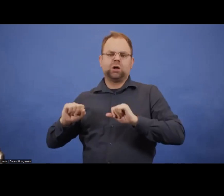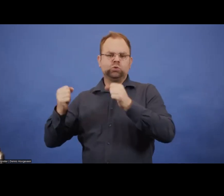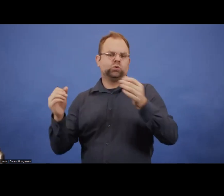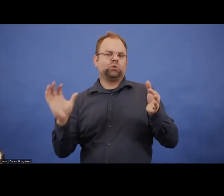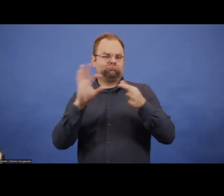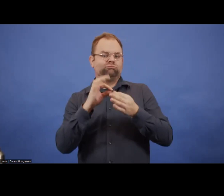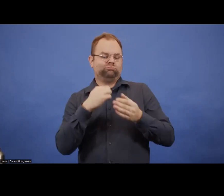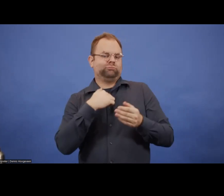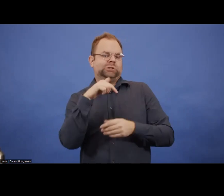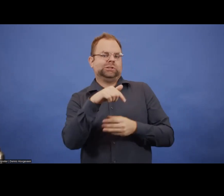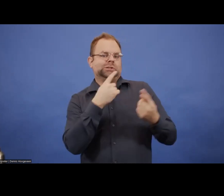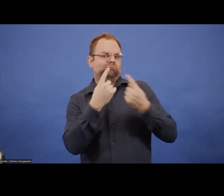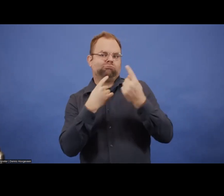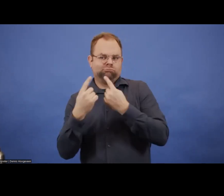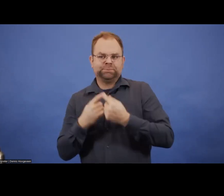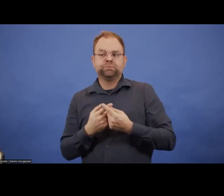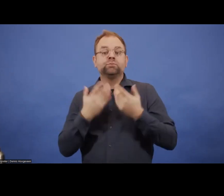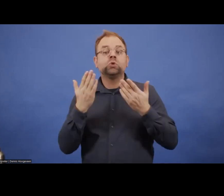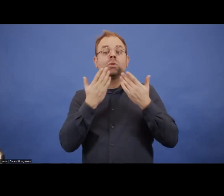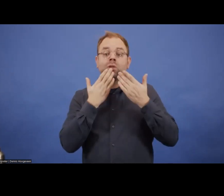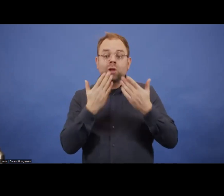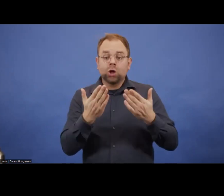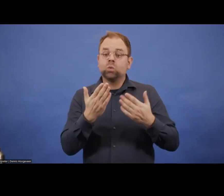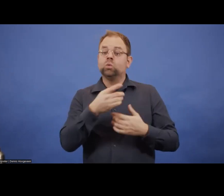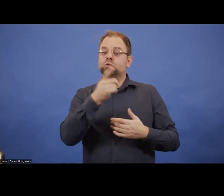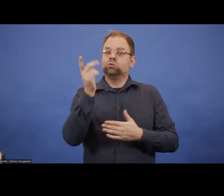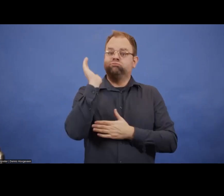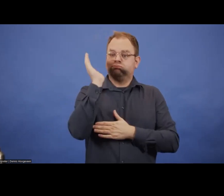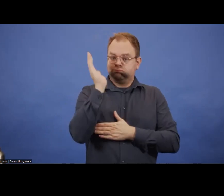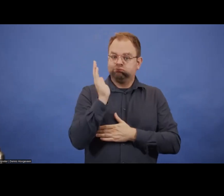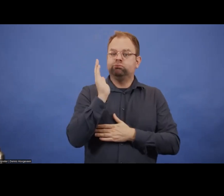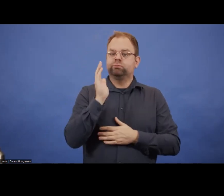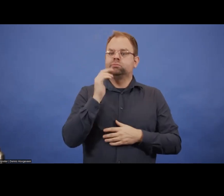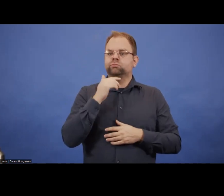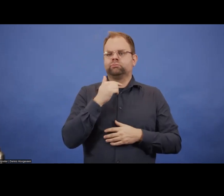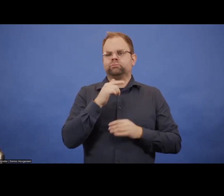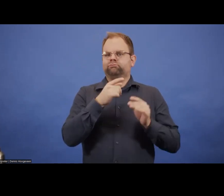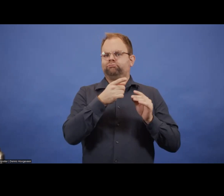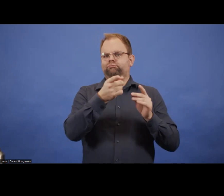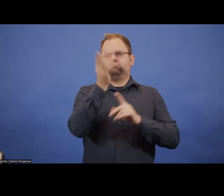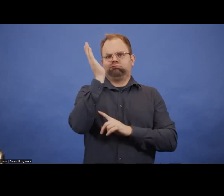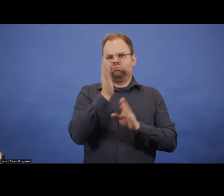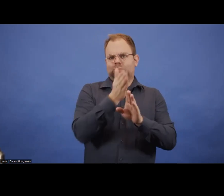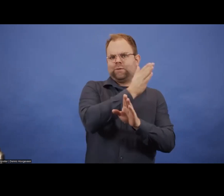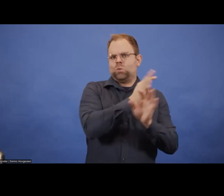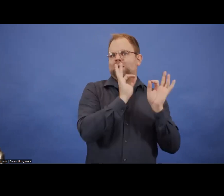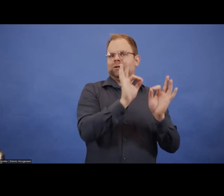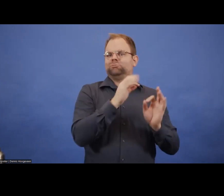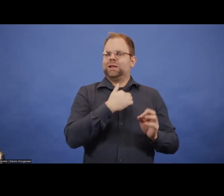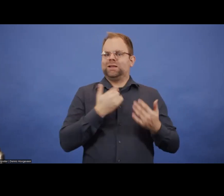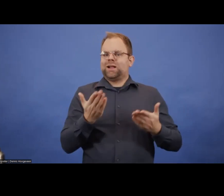mi trabajo en hablar sobre mis cosas mucho más fácil, sobre cómo trabajamos e